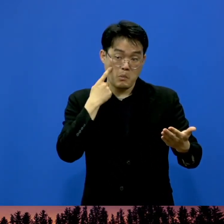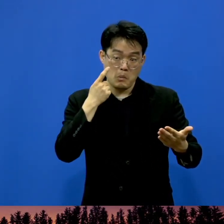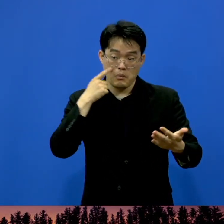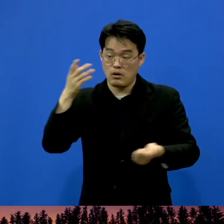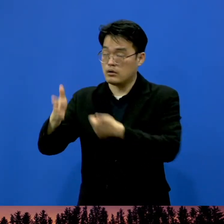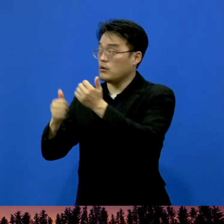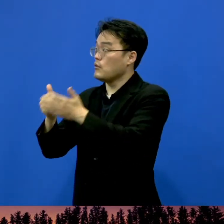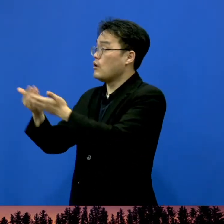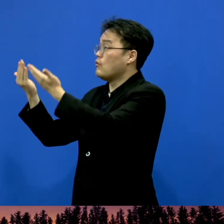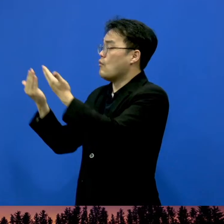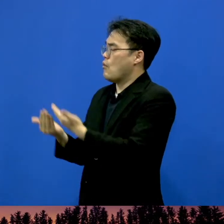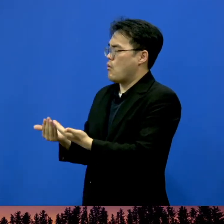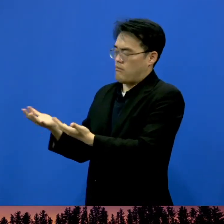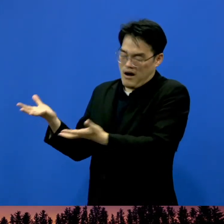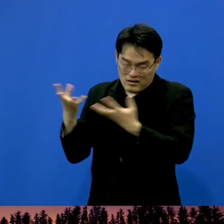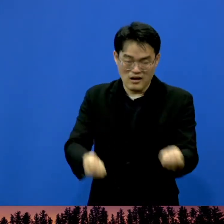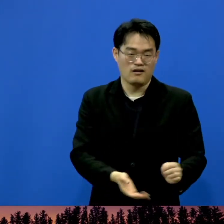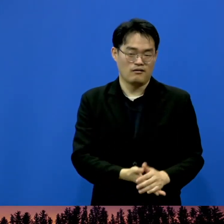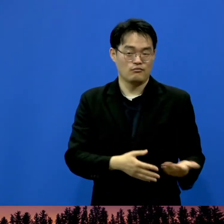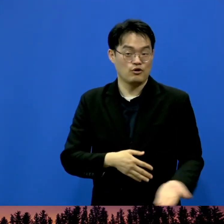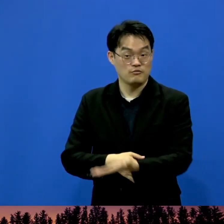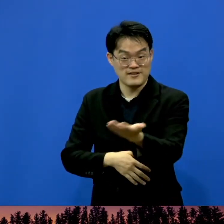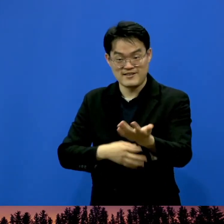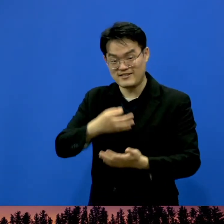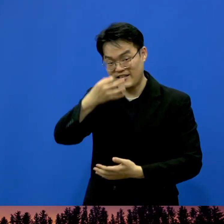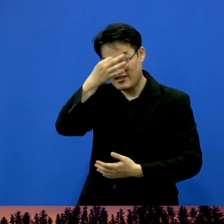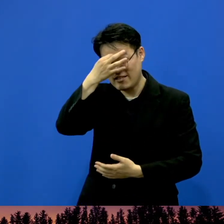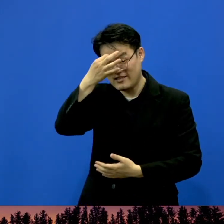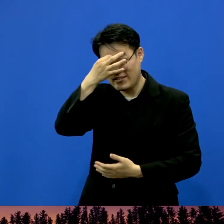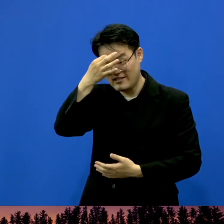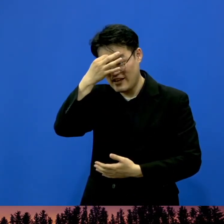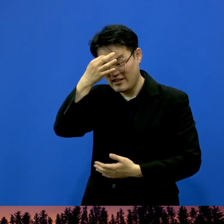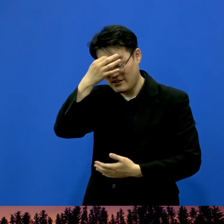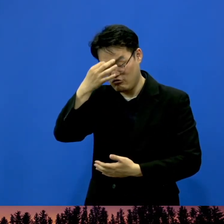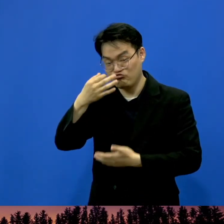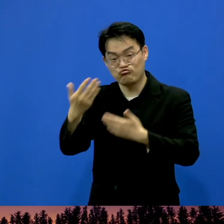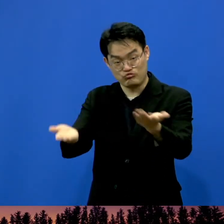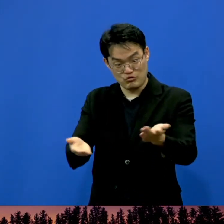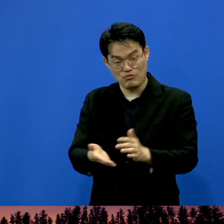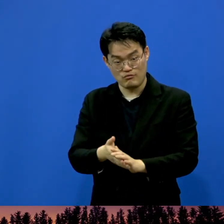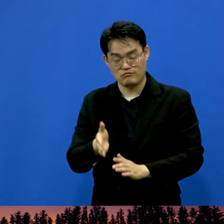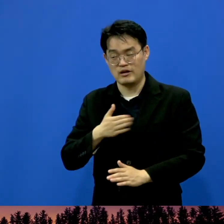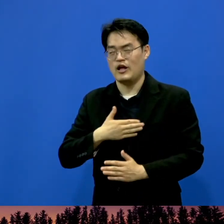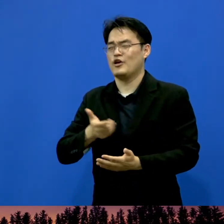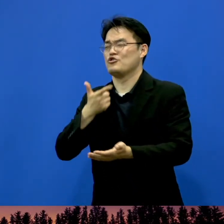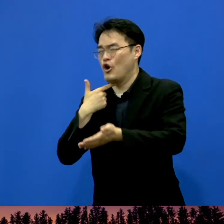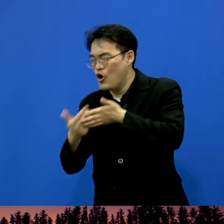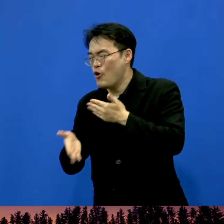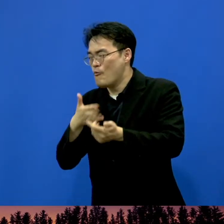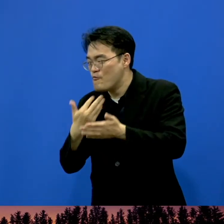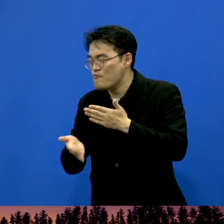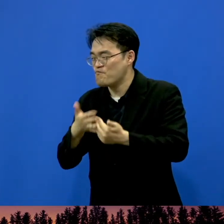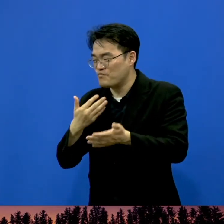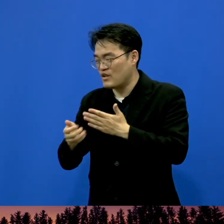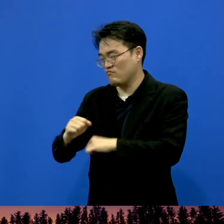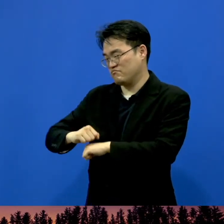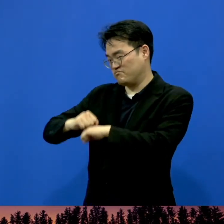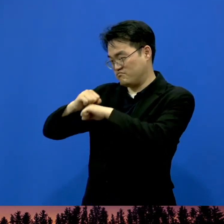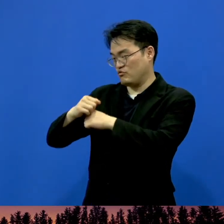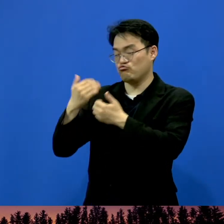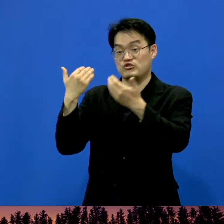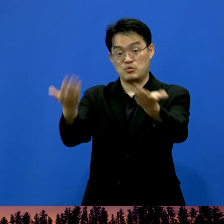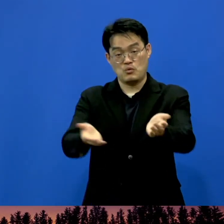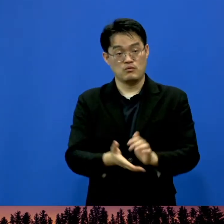너무 많아요. 우리에게 재능을 주시고, 그죠? 재능을 주시고 나만의 어떤 경험. 하나님의 어떤 것들을 자세히